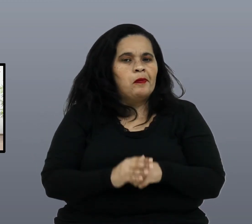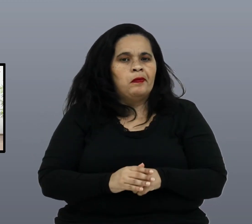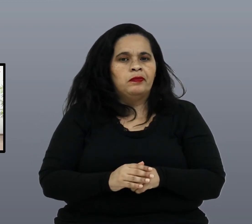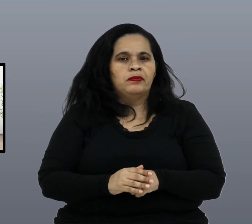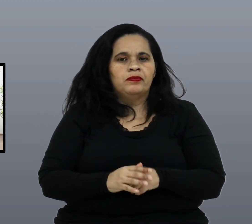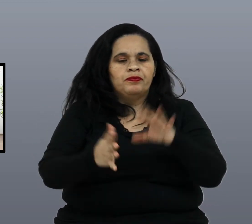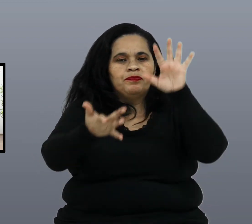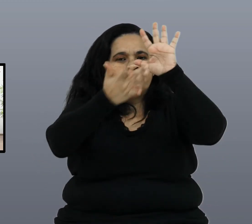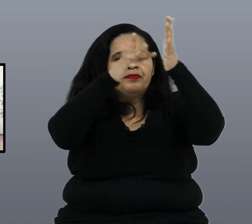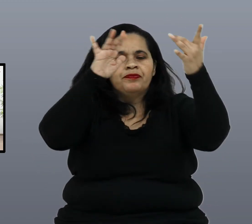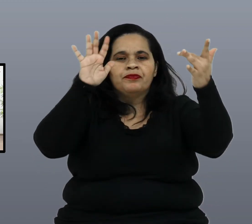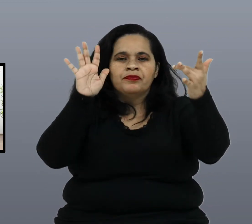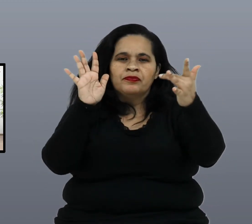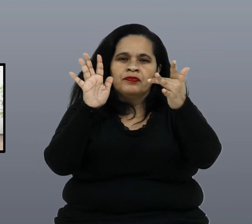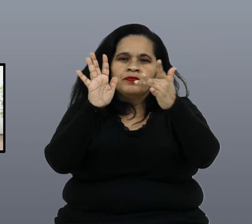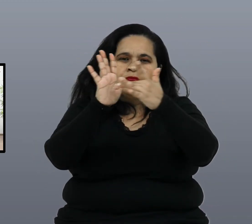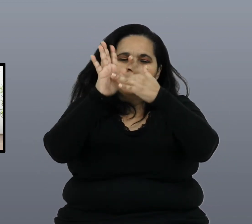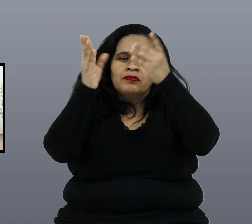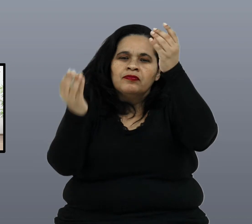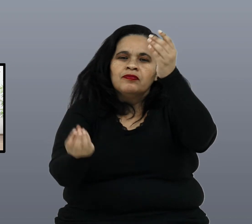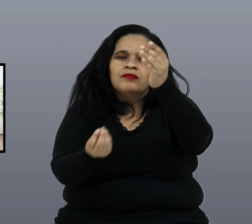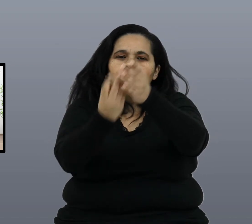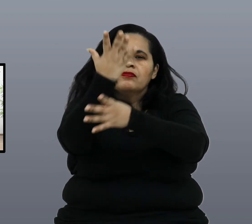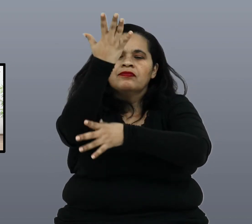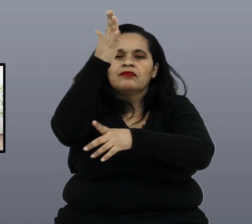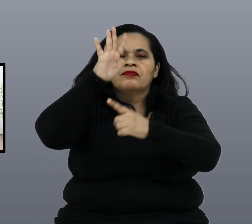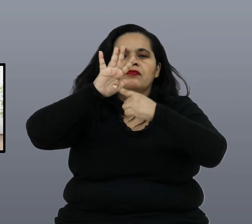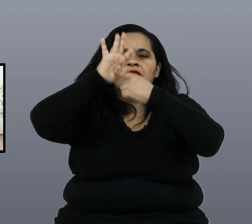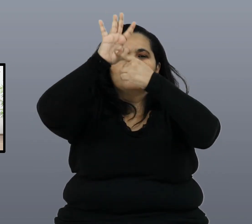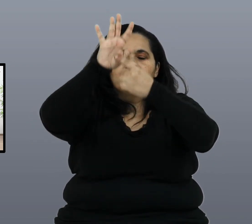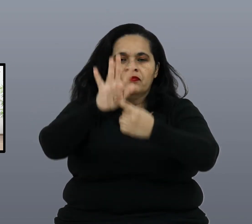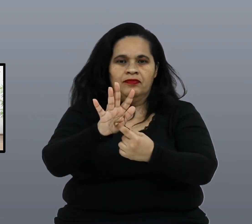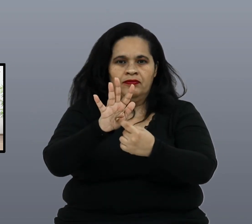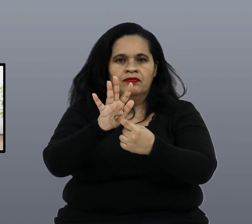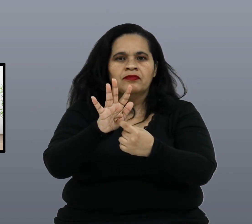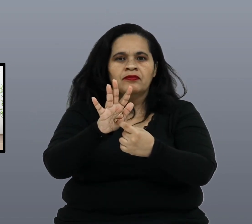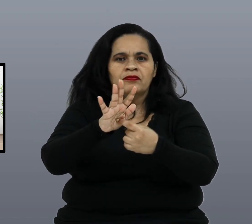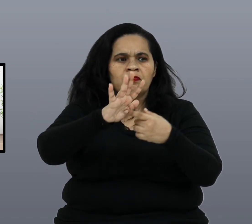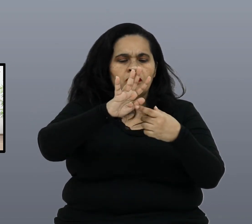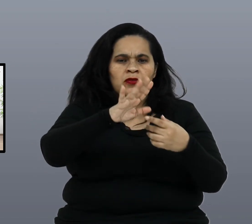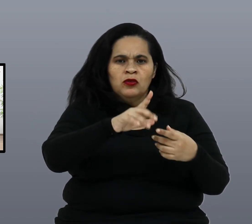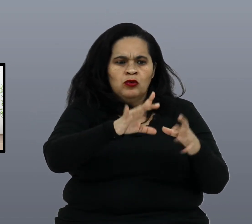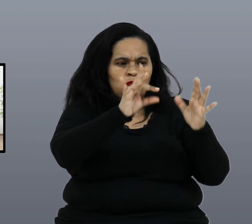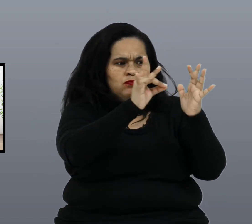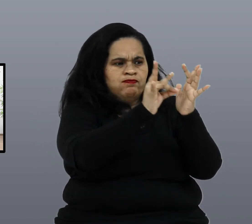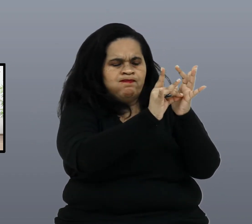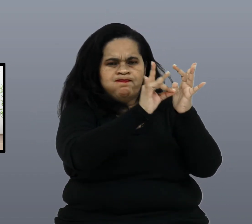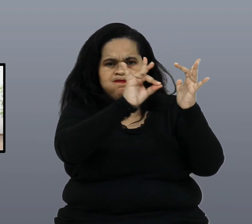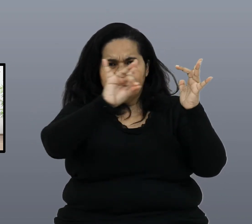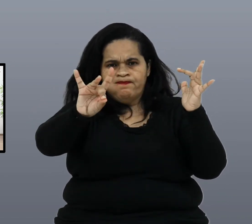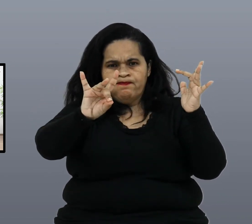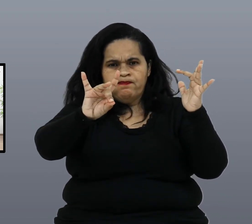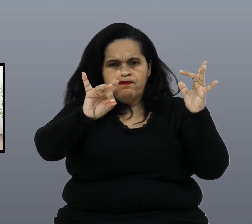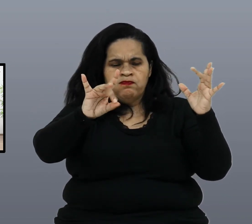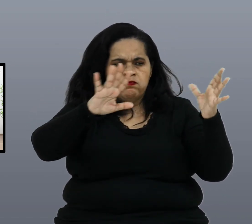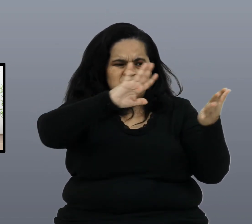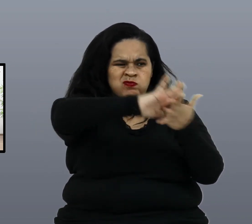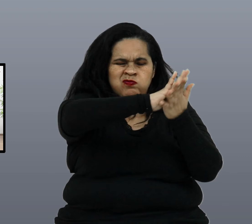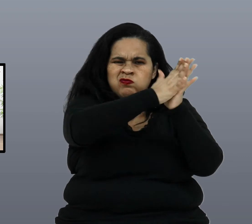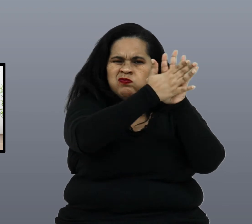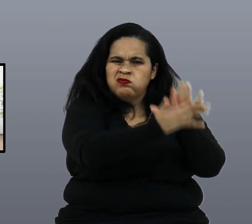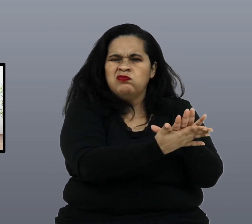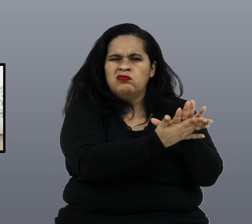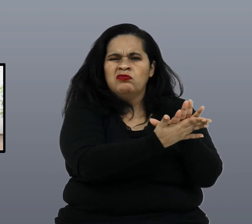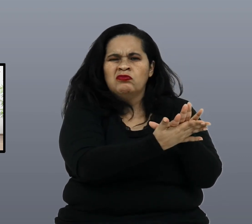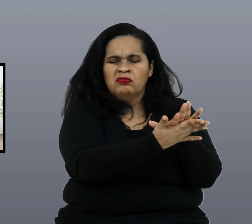vai se levantar e ele vai cessar sua obra, ele vai ser destruído muito rapidamente, que é a ideia